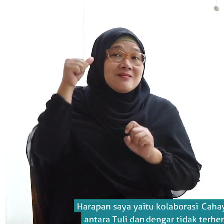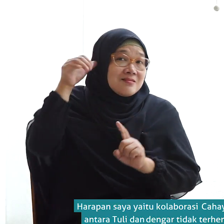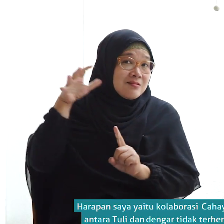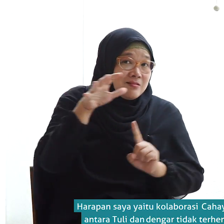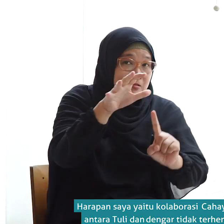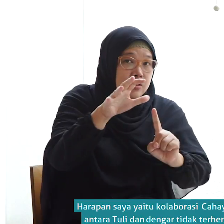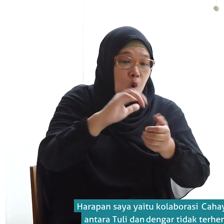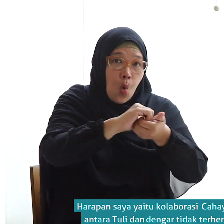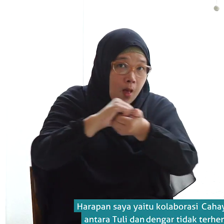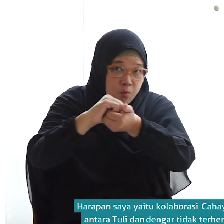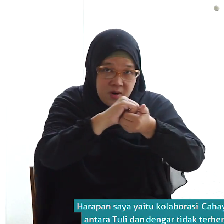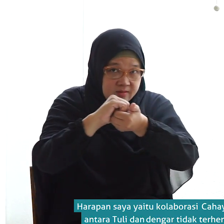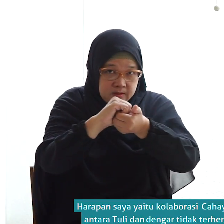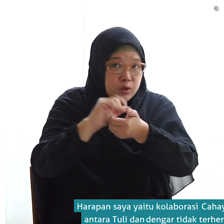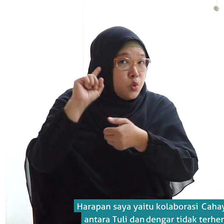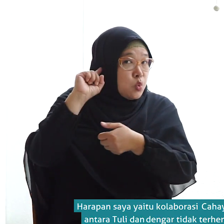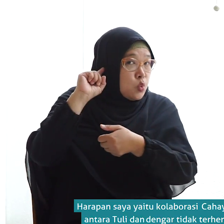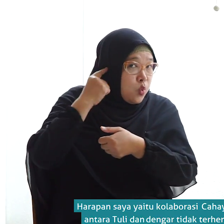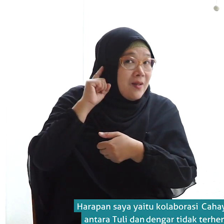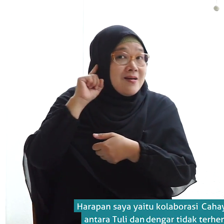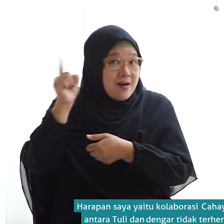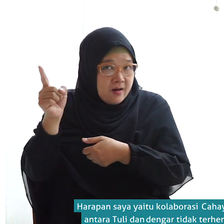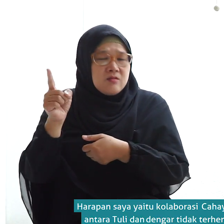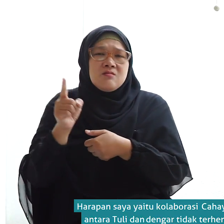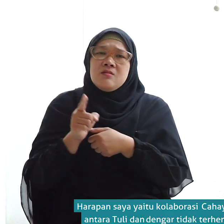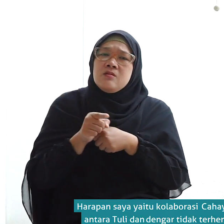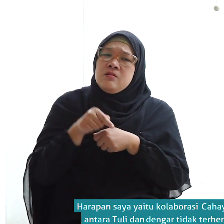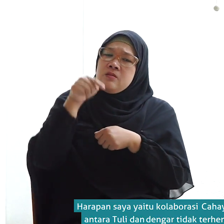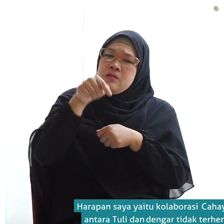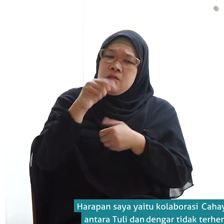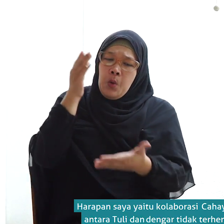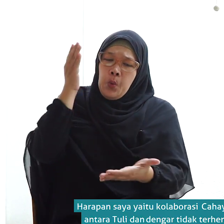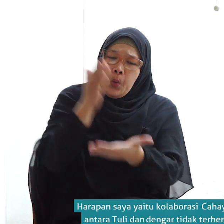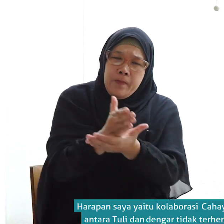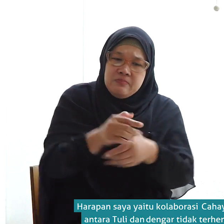Harapan saya yaitu kolaborasi cahaya dalam sunyi antara tuli dan dengar tidak terhenti di sini saja.